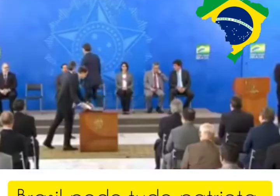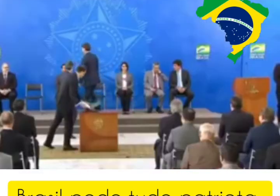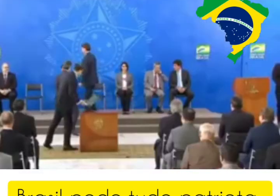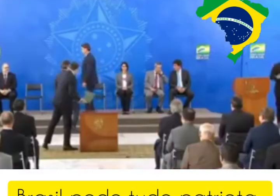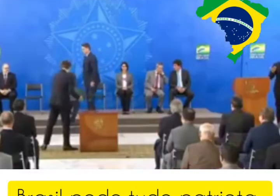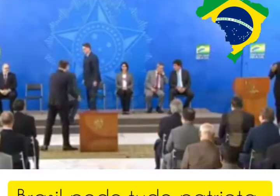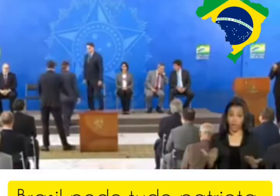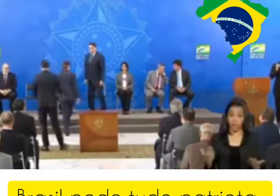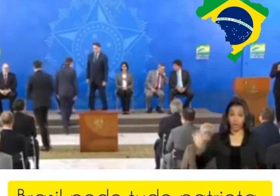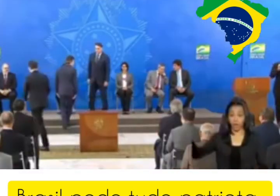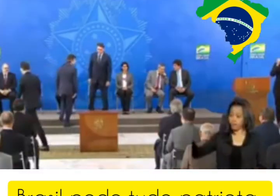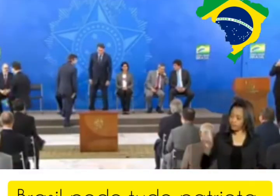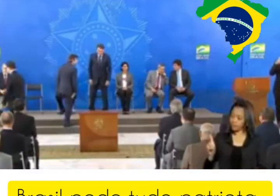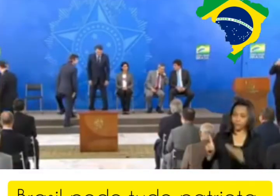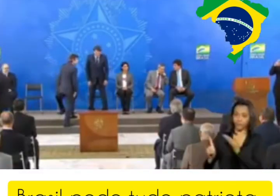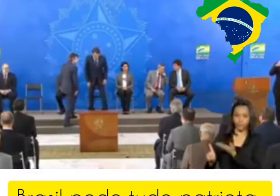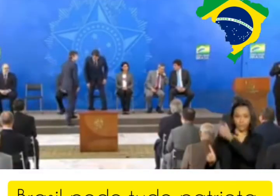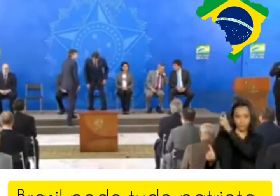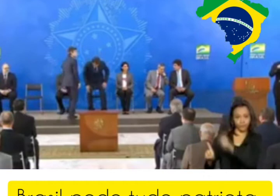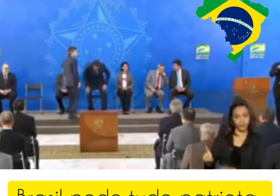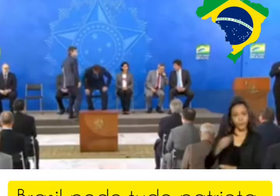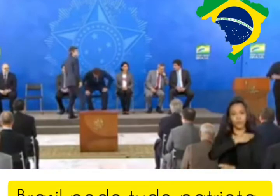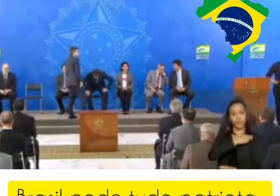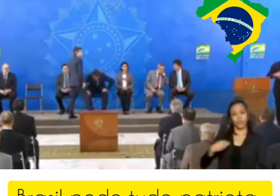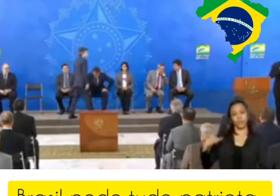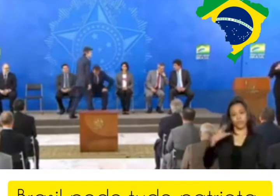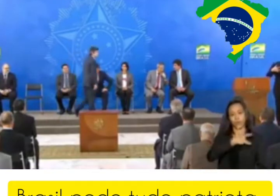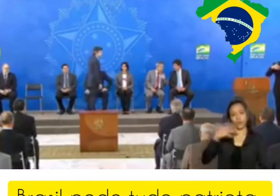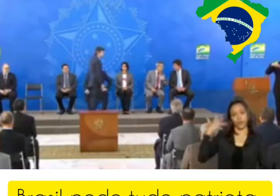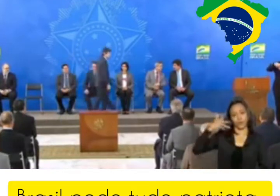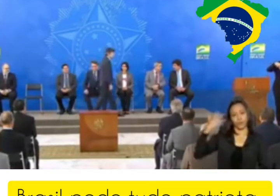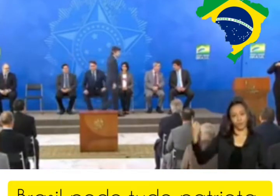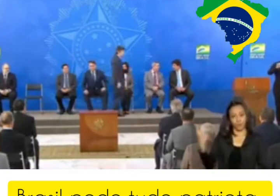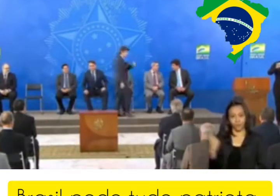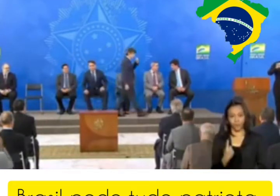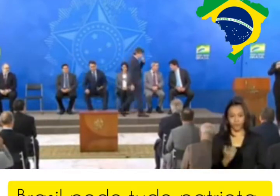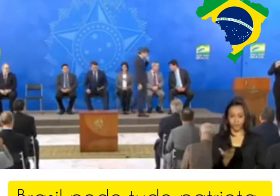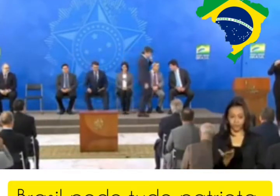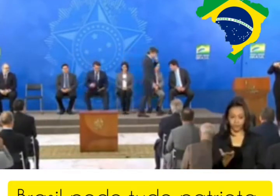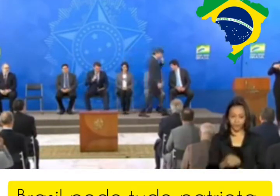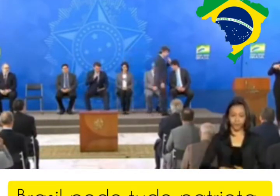Ouviremos agora as palavras do ministro de Estado da Saúde, Nelson Teich.